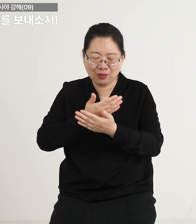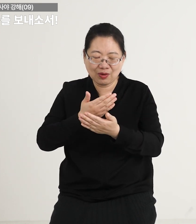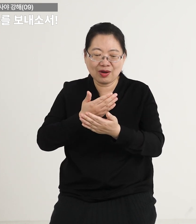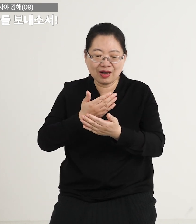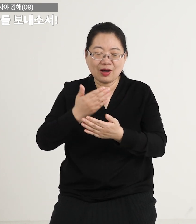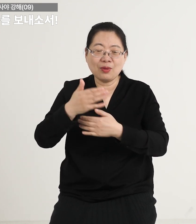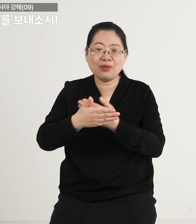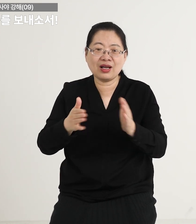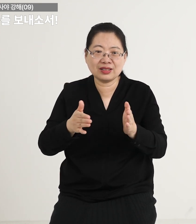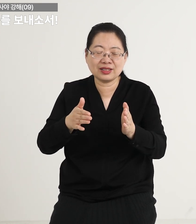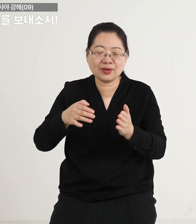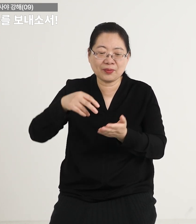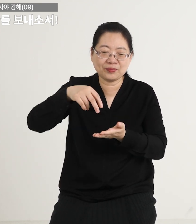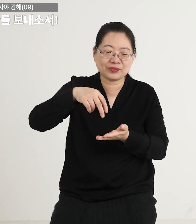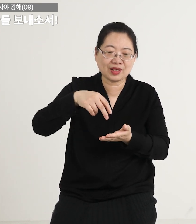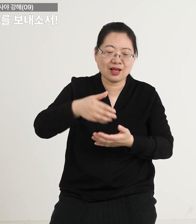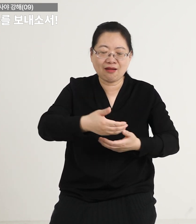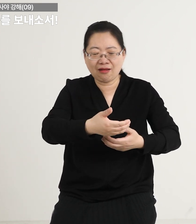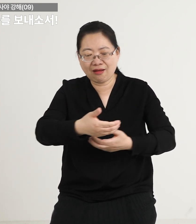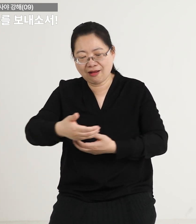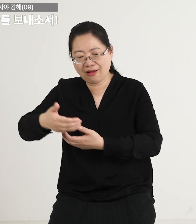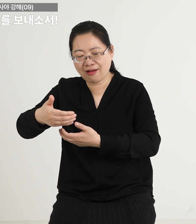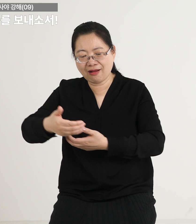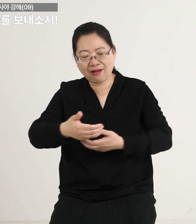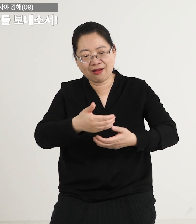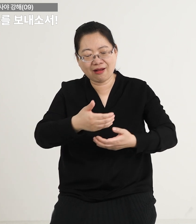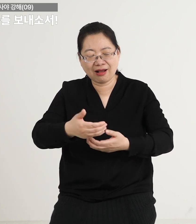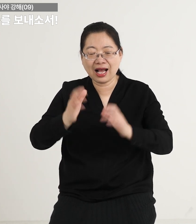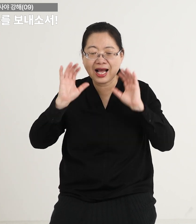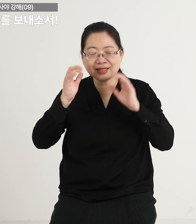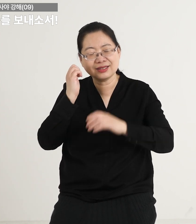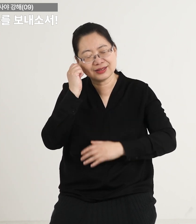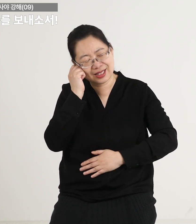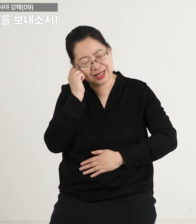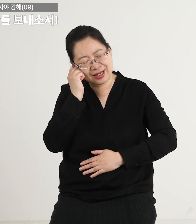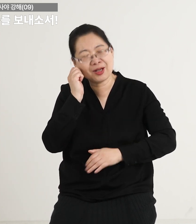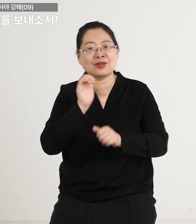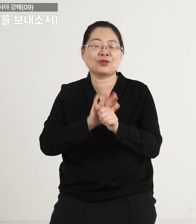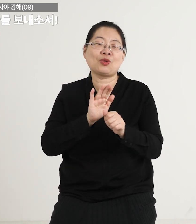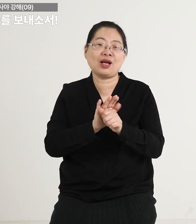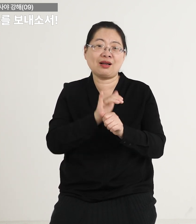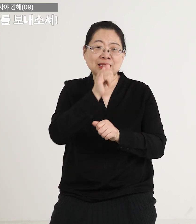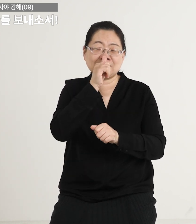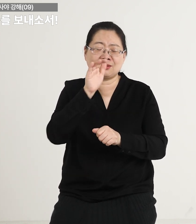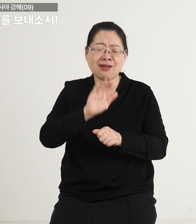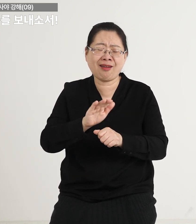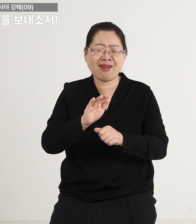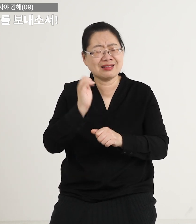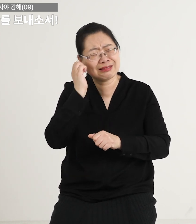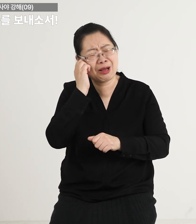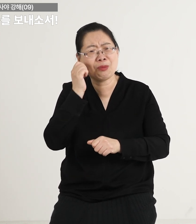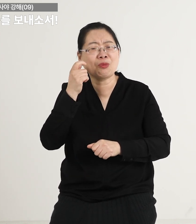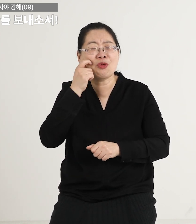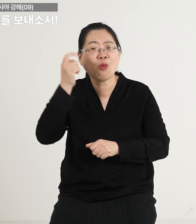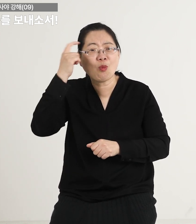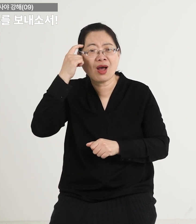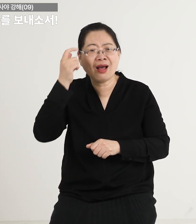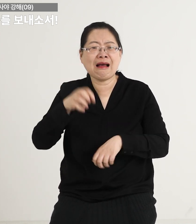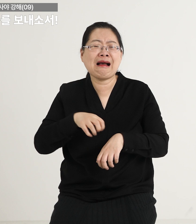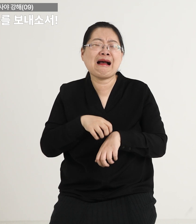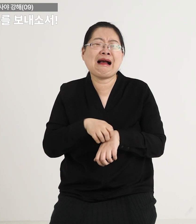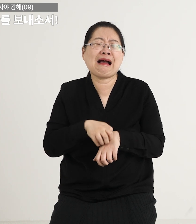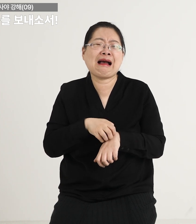빙빙 돌면서 애가 잠이 들도록. 근데 잠이 들 수가 없죠.